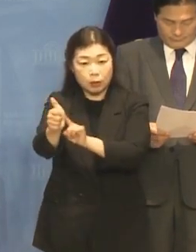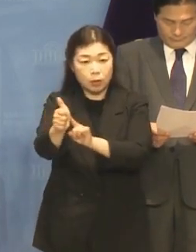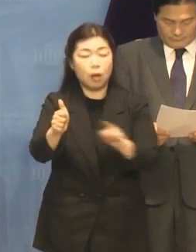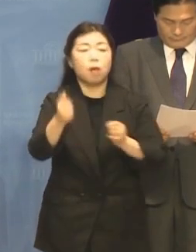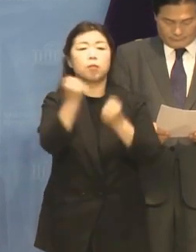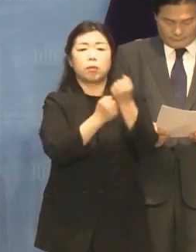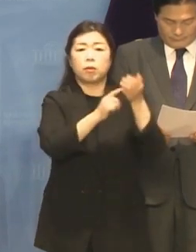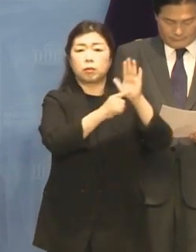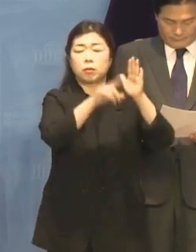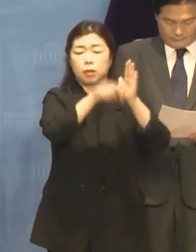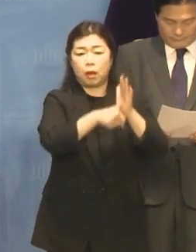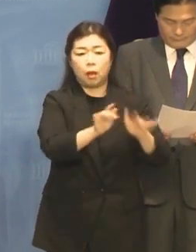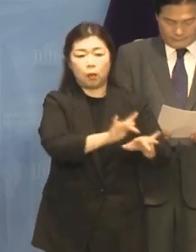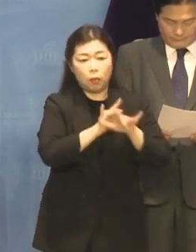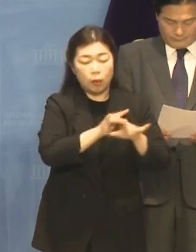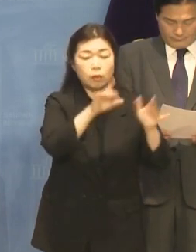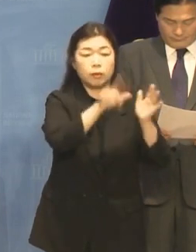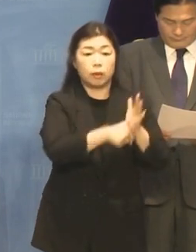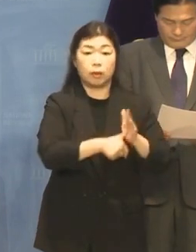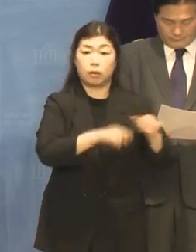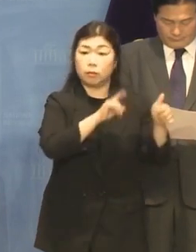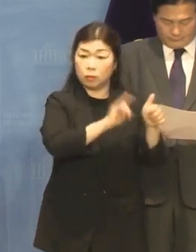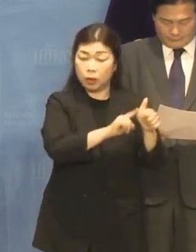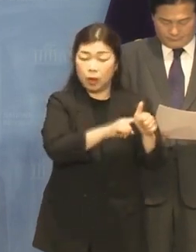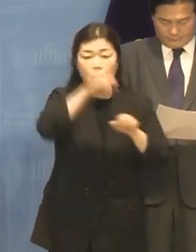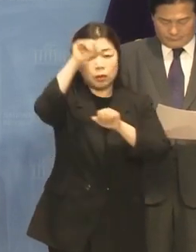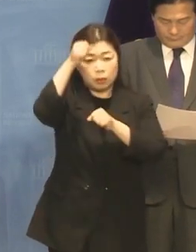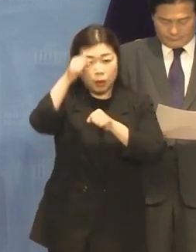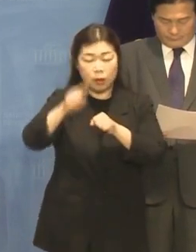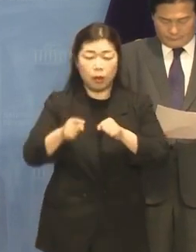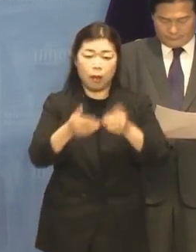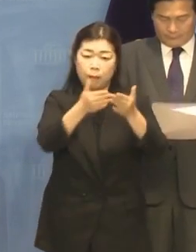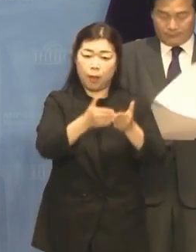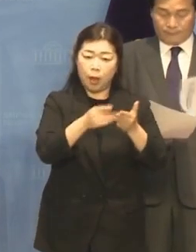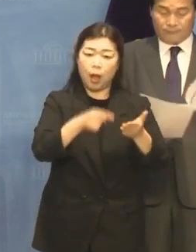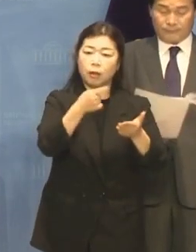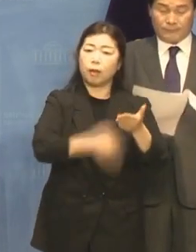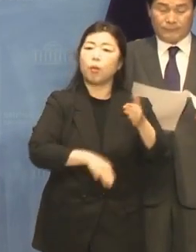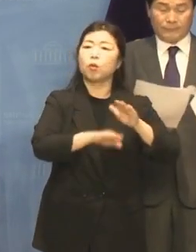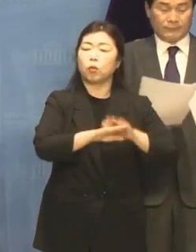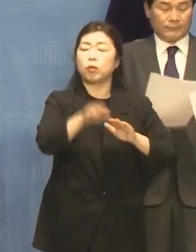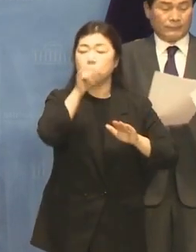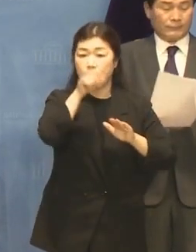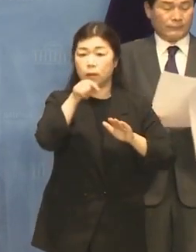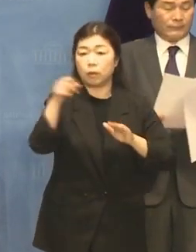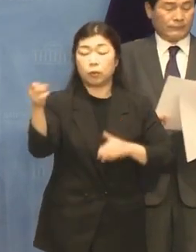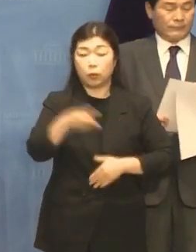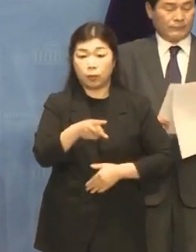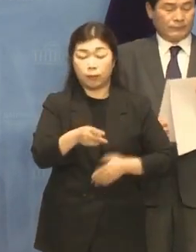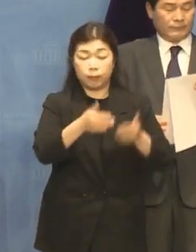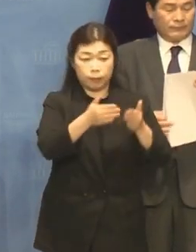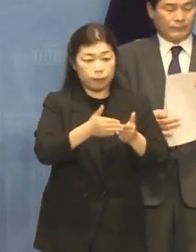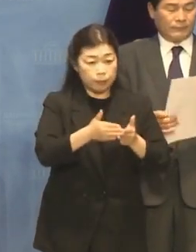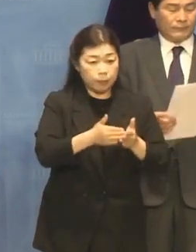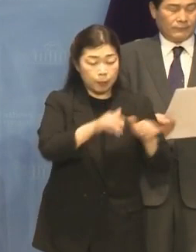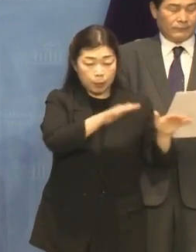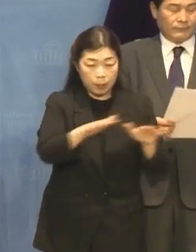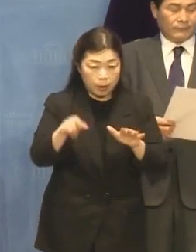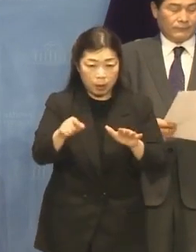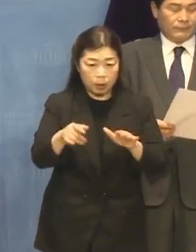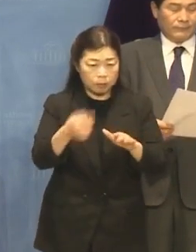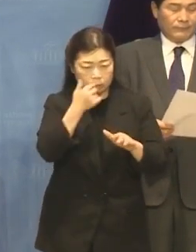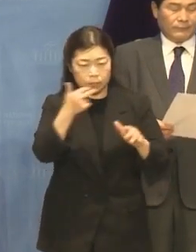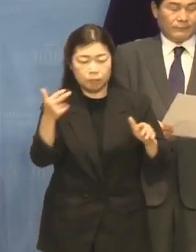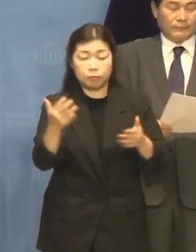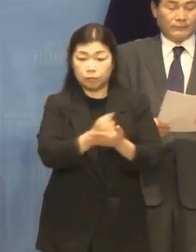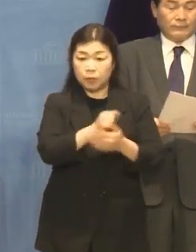브리핑에서 실종 당시 실종자의 신발이 선상에 남겨진 점, 당시 조류 상황을 잘 알고 있는